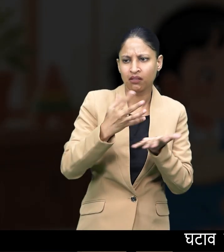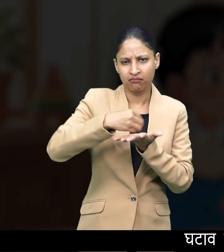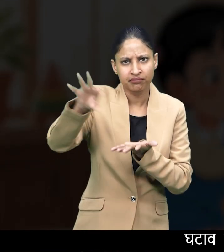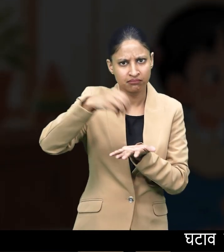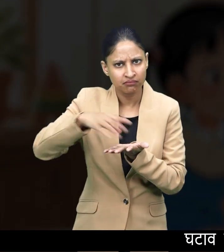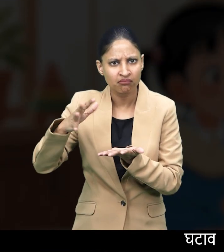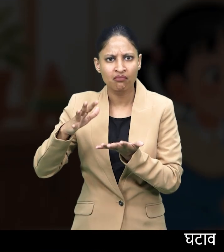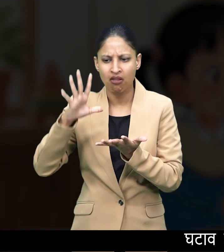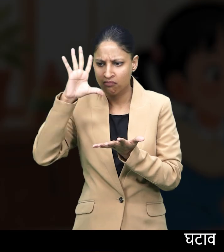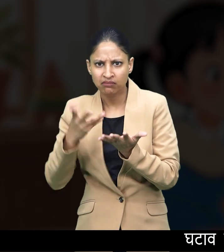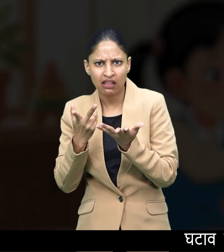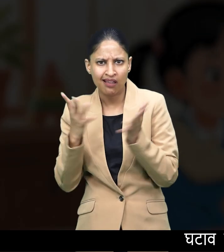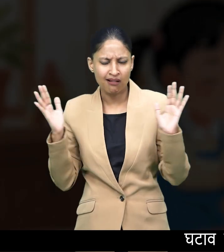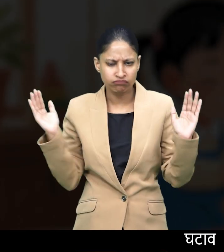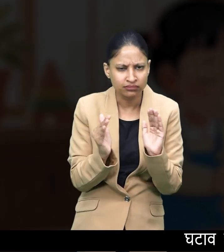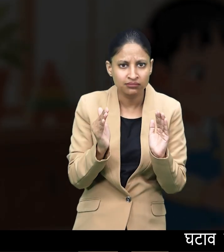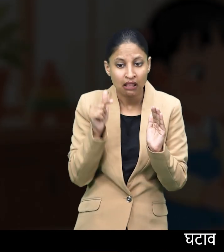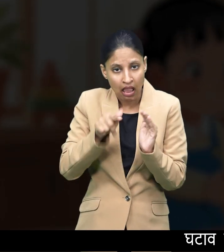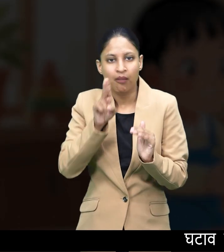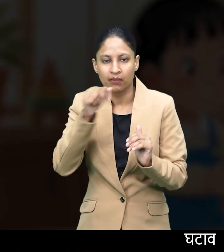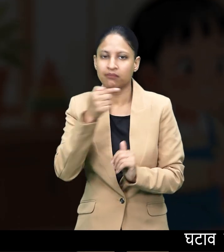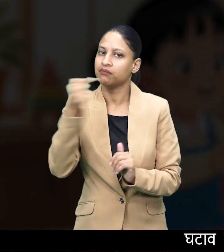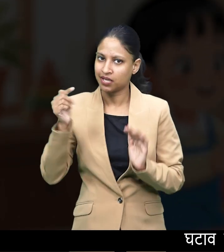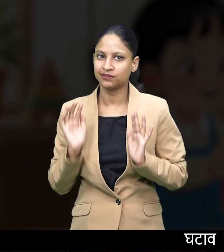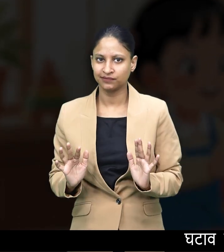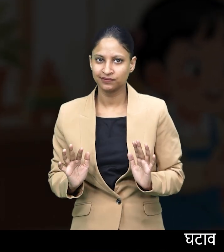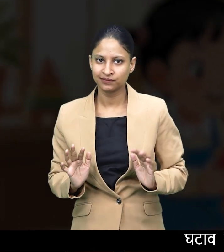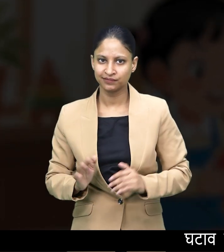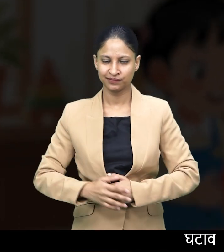घटाव का अर्थ है हटाना या अंतर जानना।